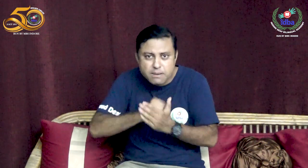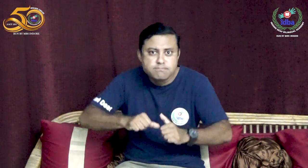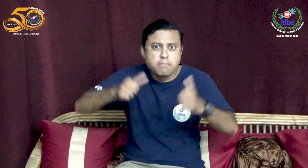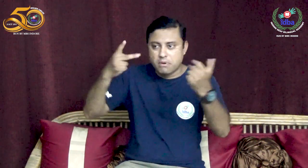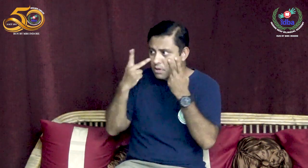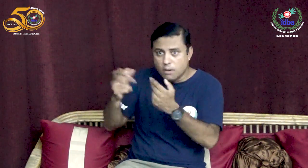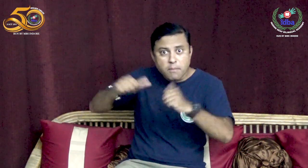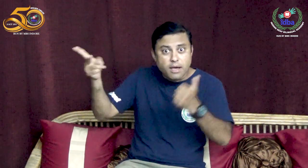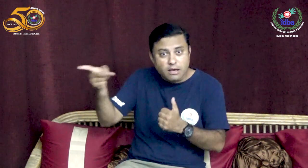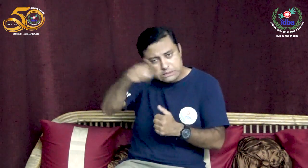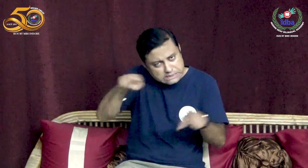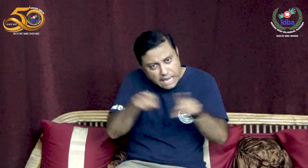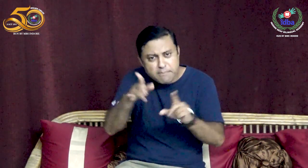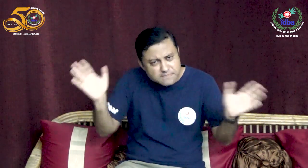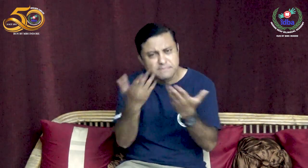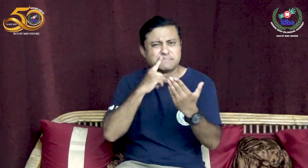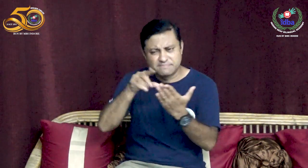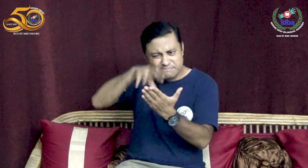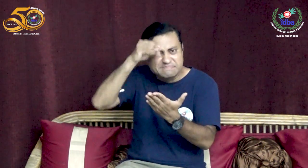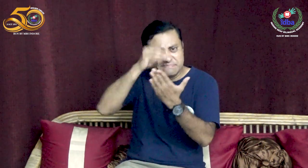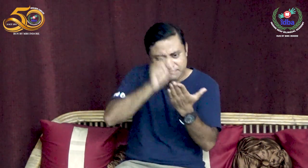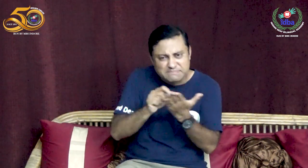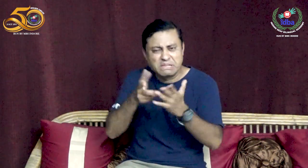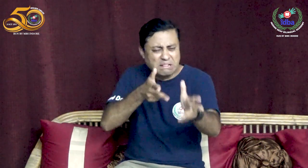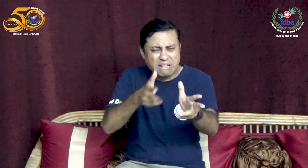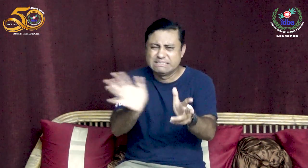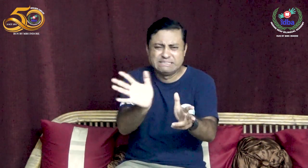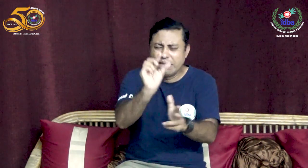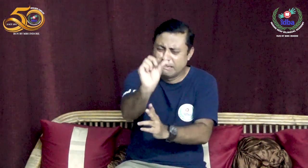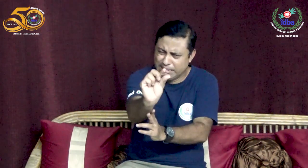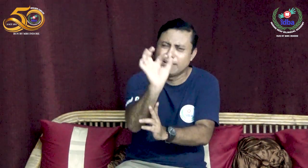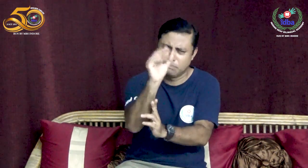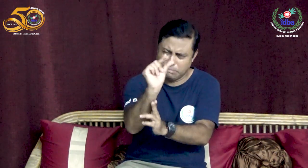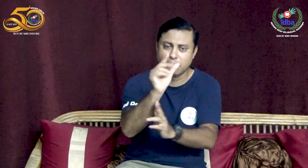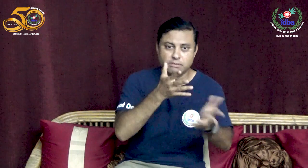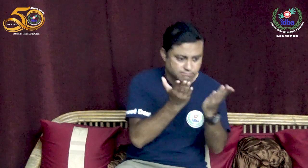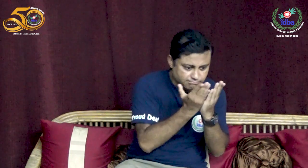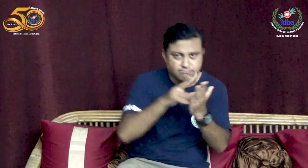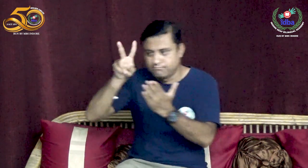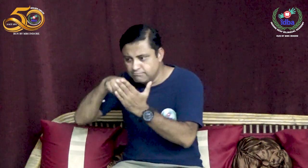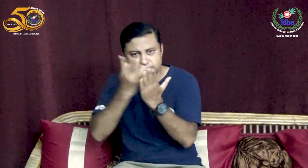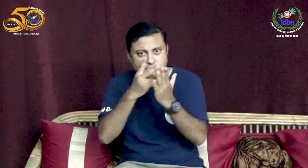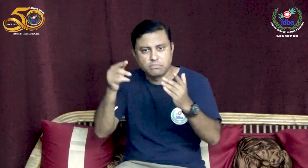बहुत मेहनत करी, फिर कोचिंग भी ली। वैसे ही आप लोग भी सीख सकते हैं, मेहनत कर सकते